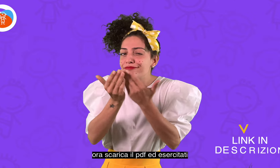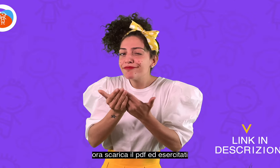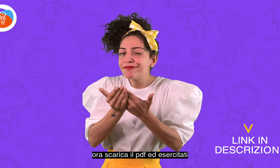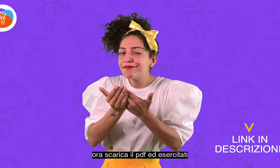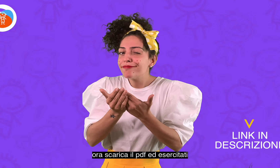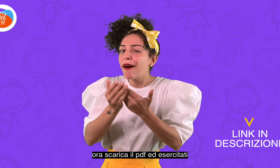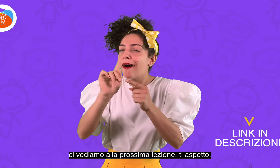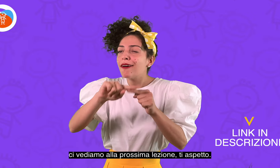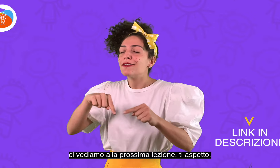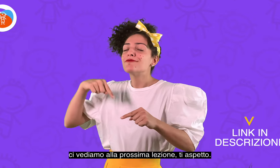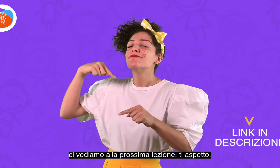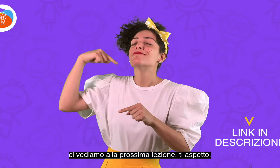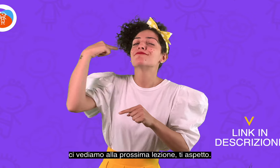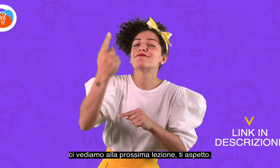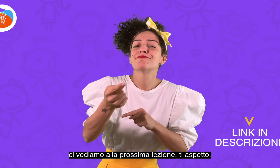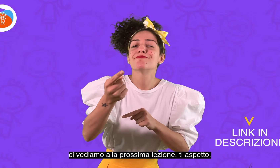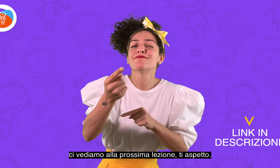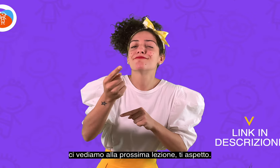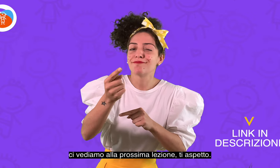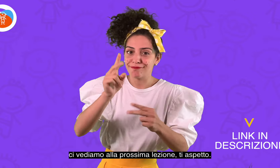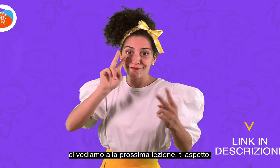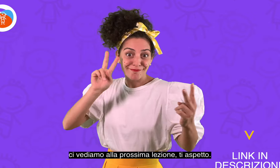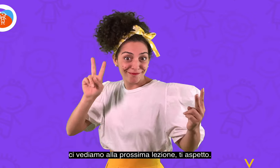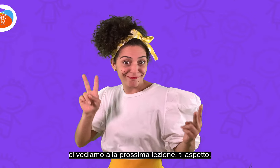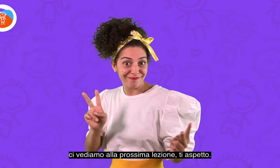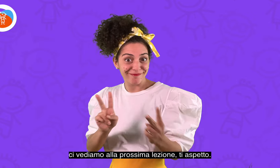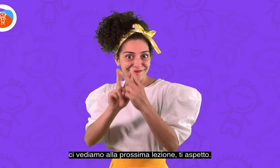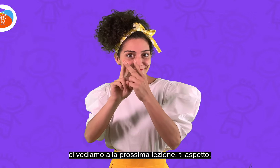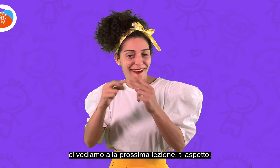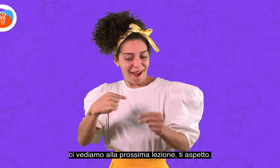Ci vediamo alla prossima lezione. Ti aspetto!